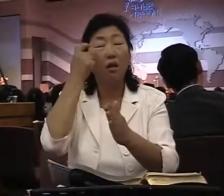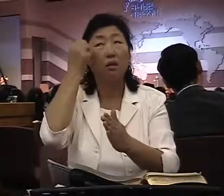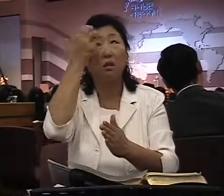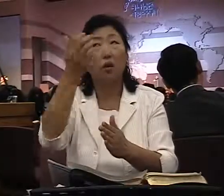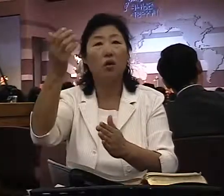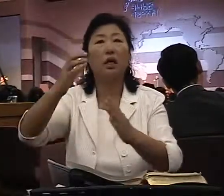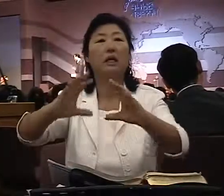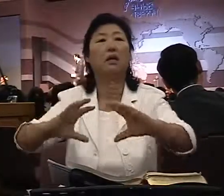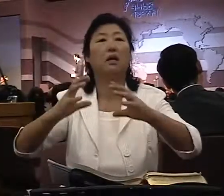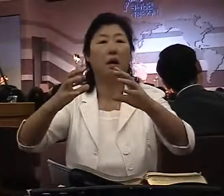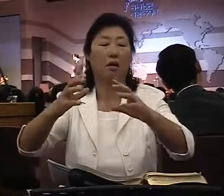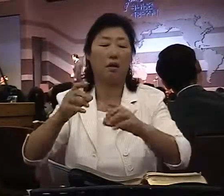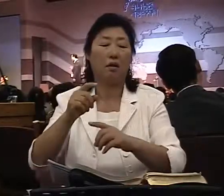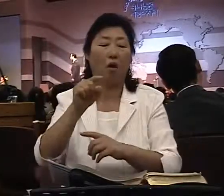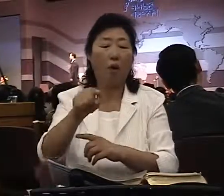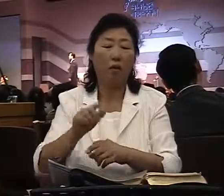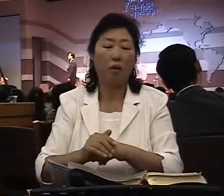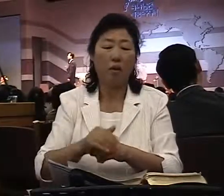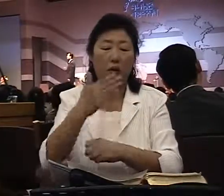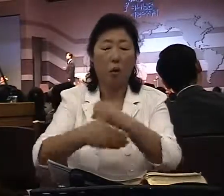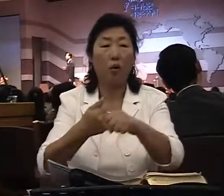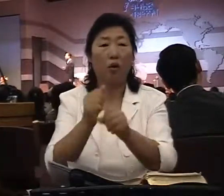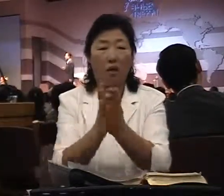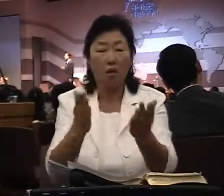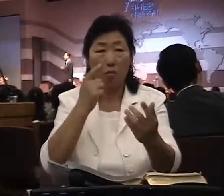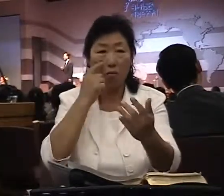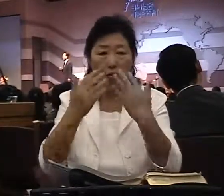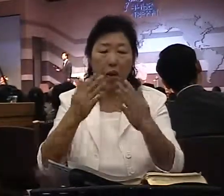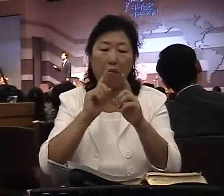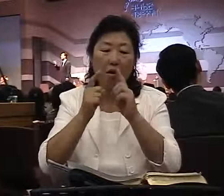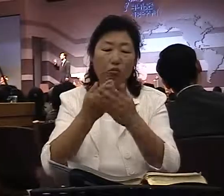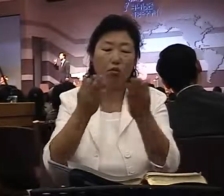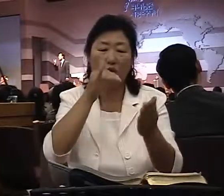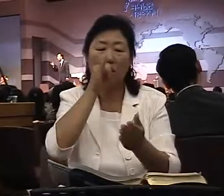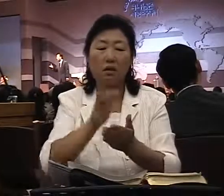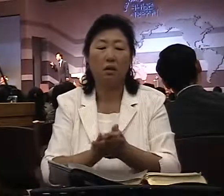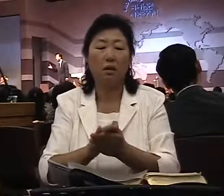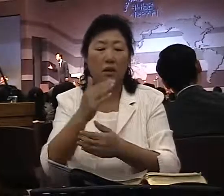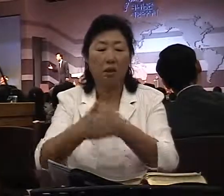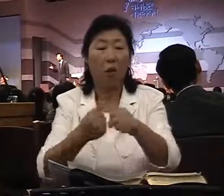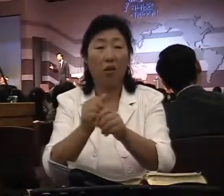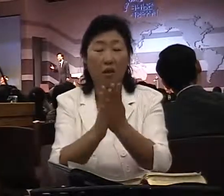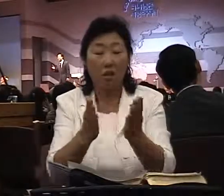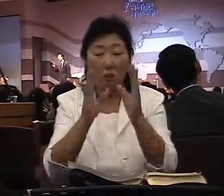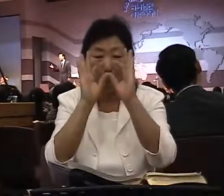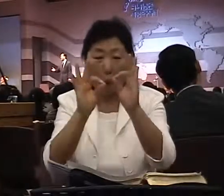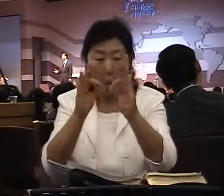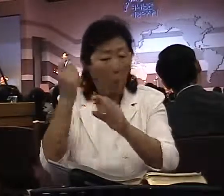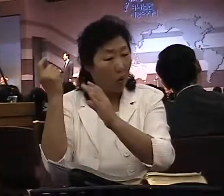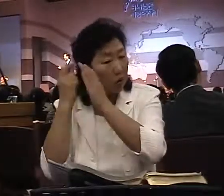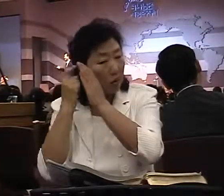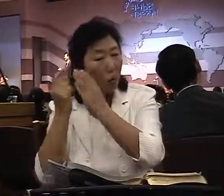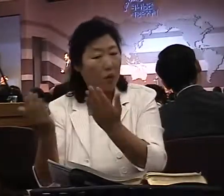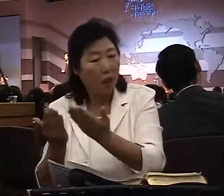것을 성경에서 분명히 말씀해 주시고 있습니다. 이때는 성령으로 보고 듣고 사역하는 때라고 말씀을 하십니다.